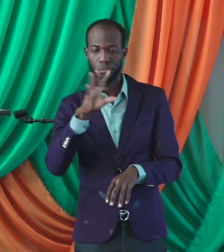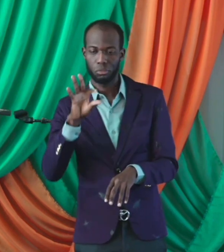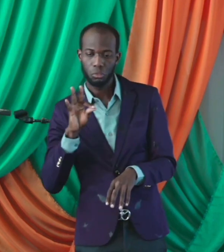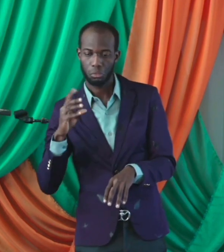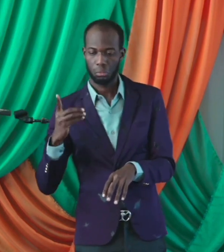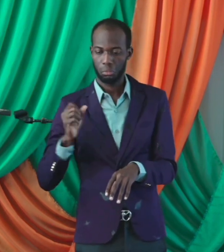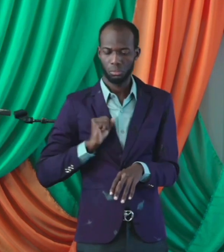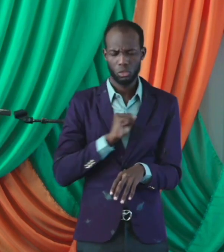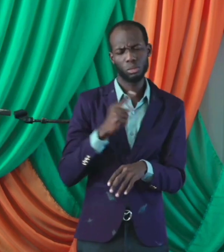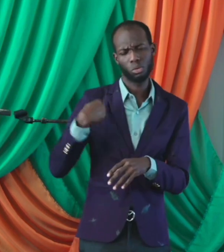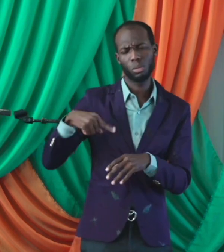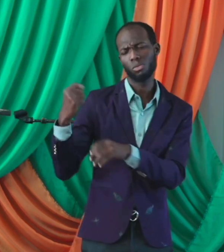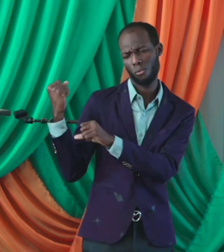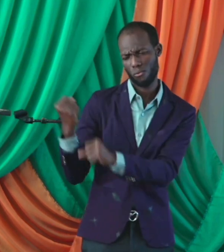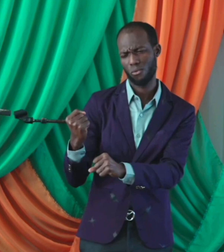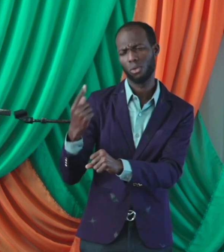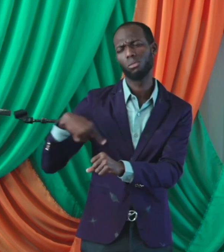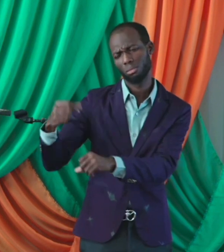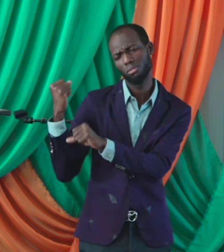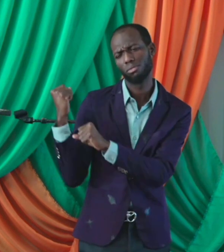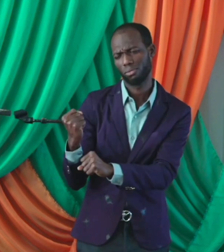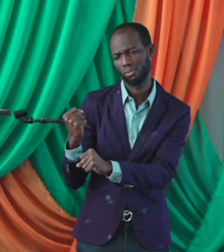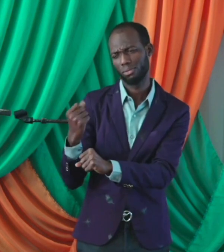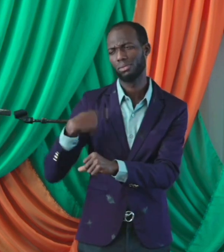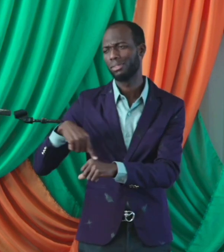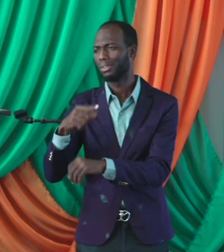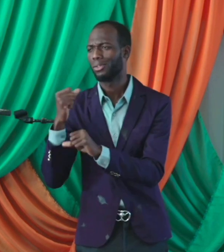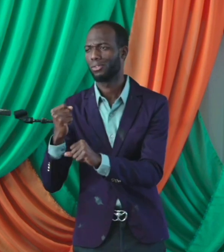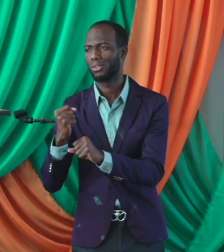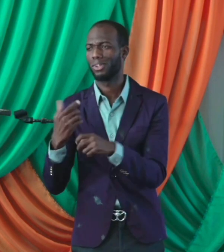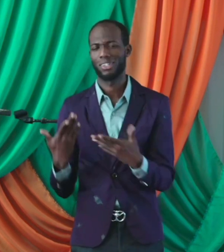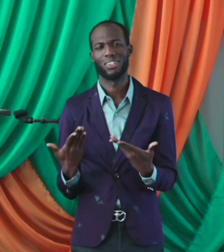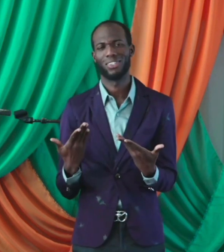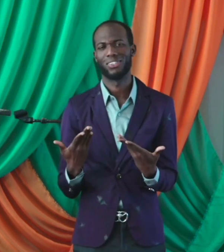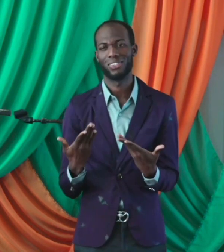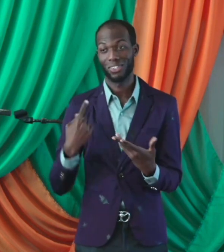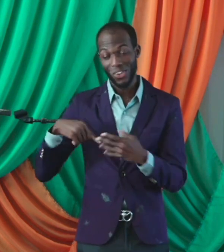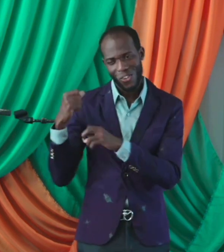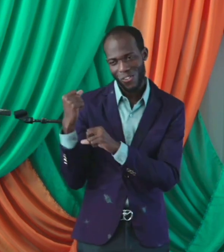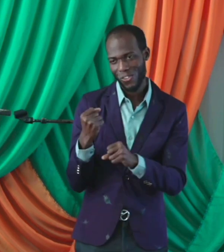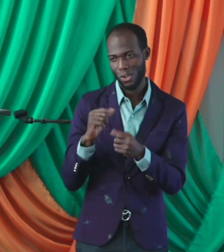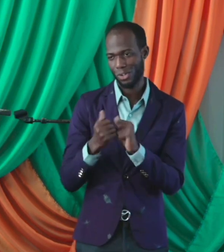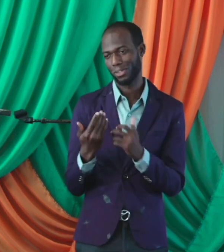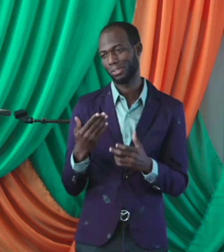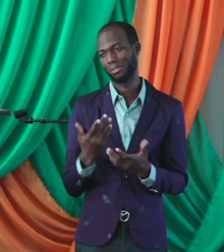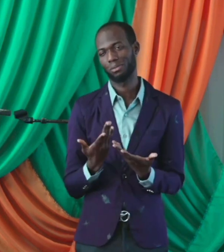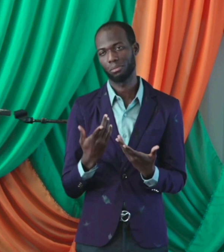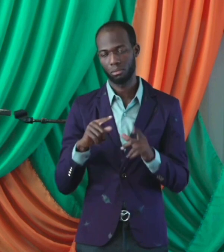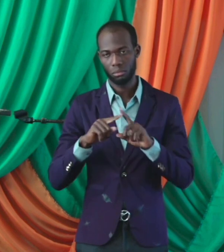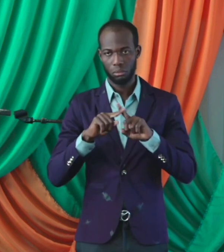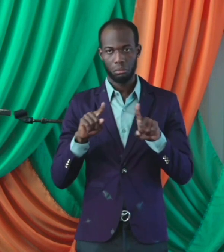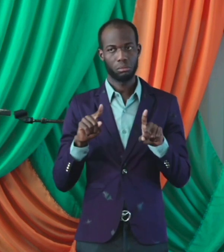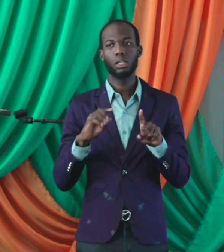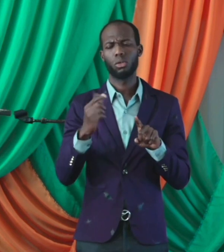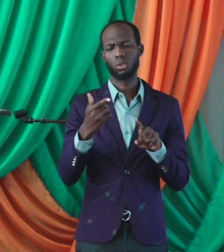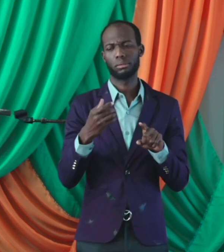beaucoup. Donc, nous sommes force. Nous sommes force. Nous sommes force par le nombre. Nous sommes force numérique. Même